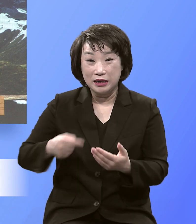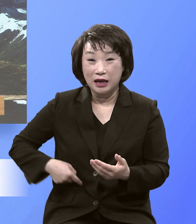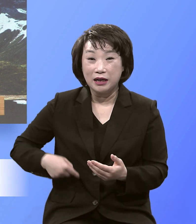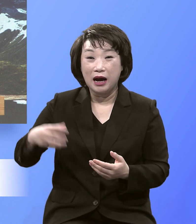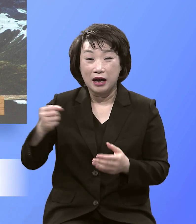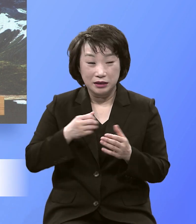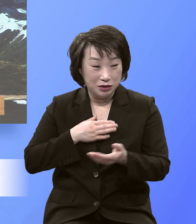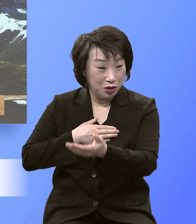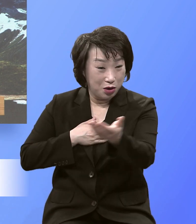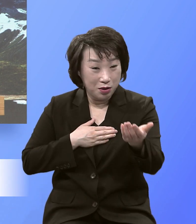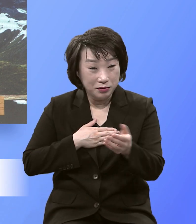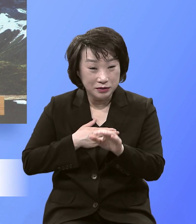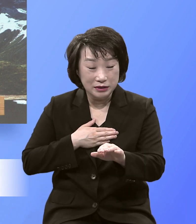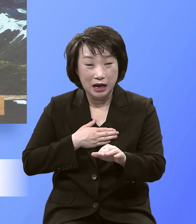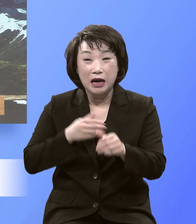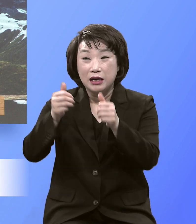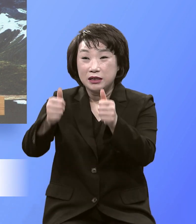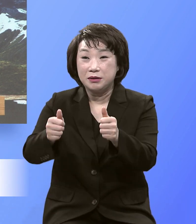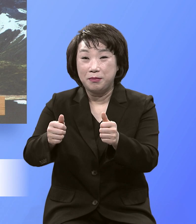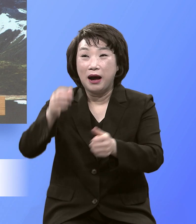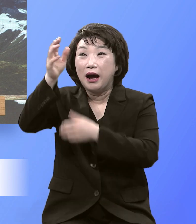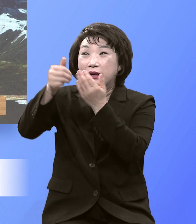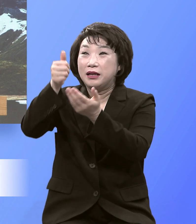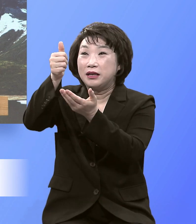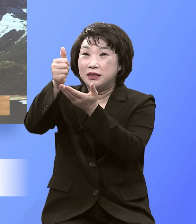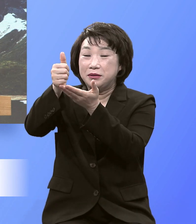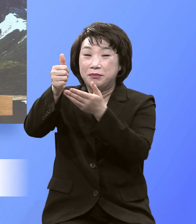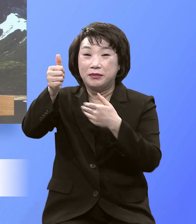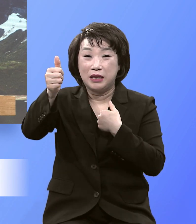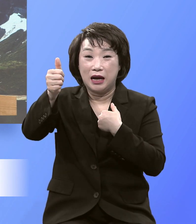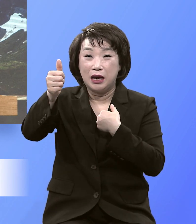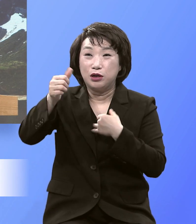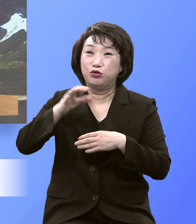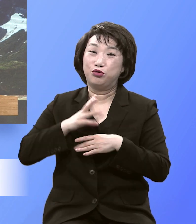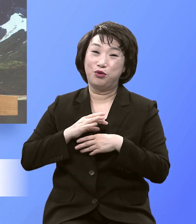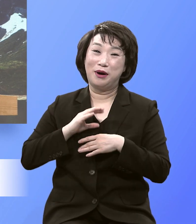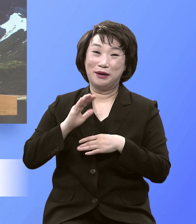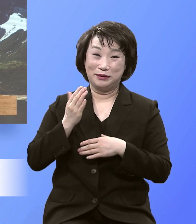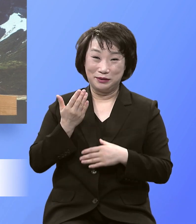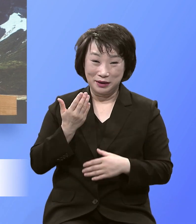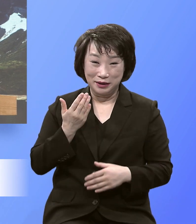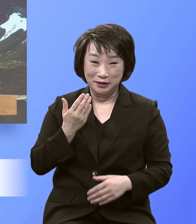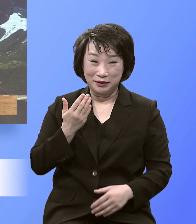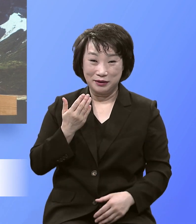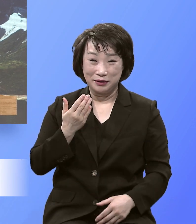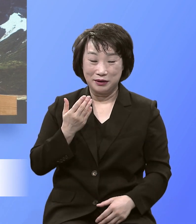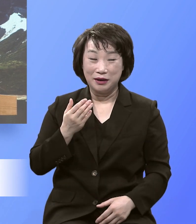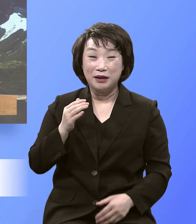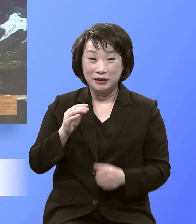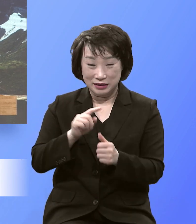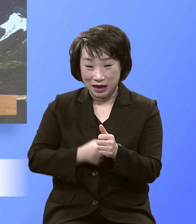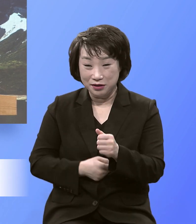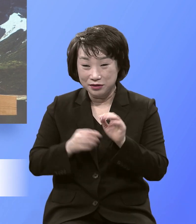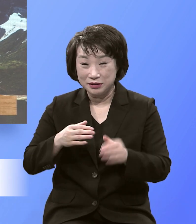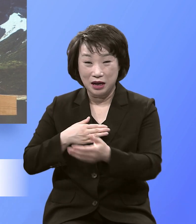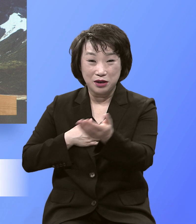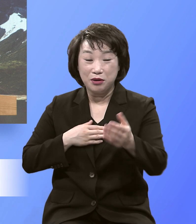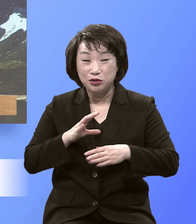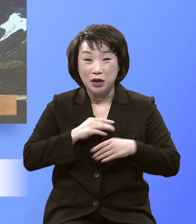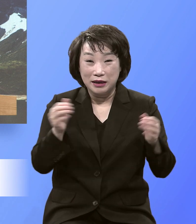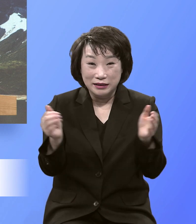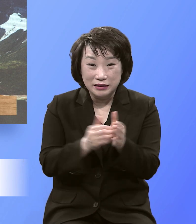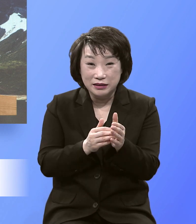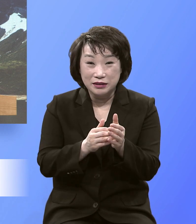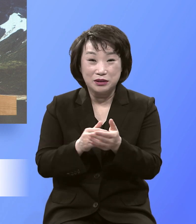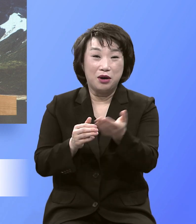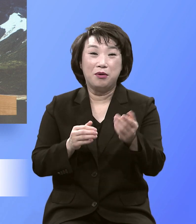가진 자는 심판하실 하나님을 두려워하는 것이요, 그러므로 두려움이 끝났을